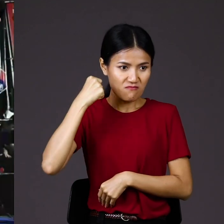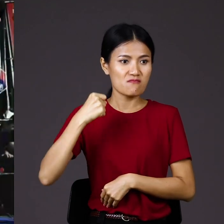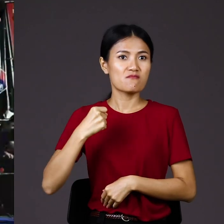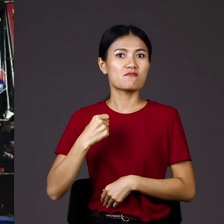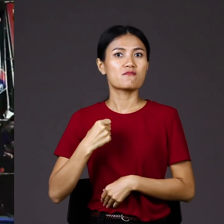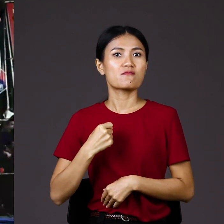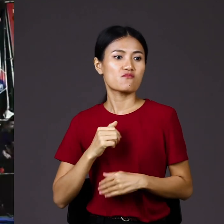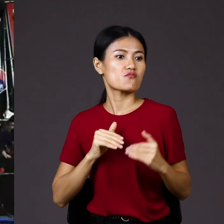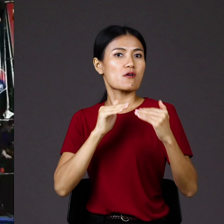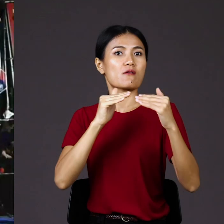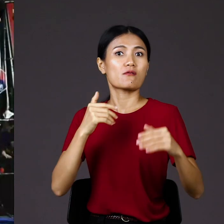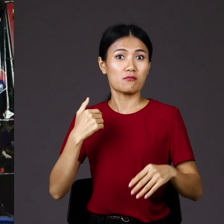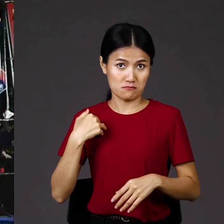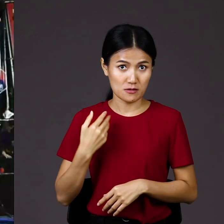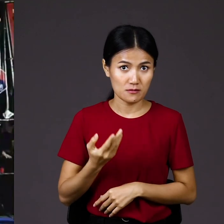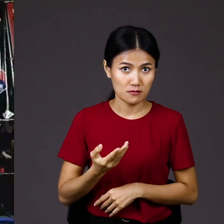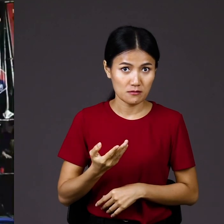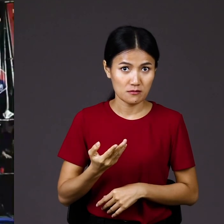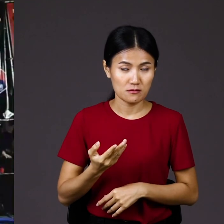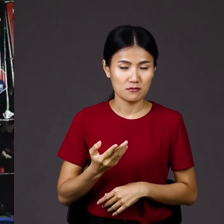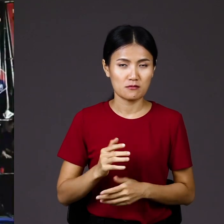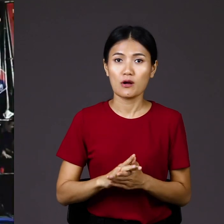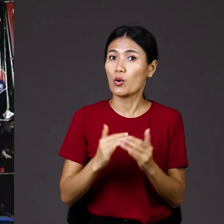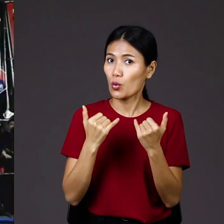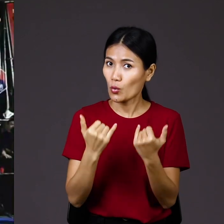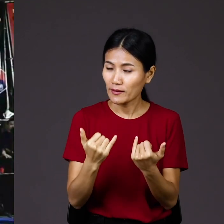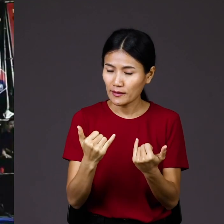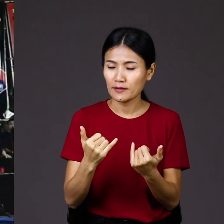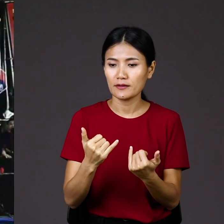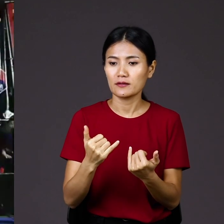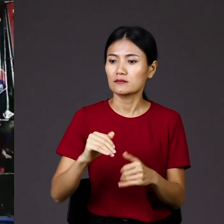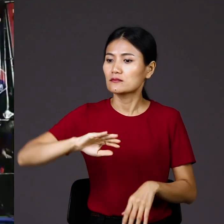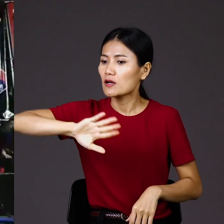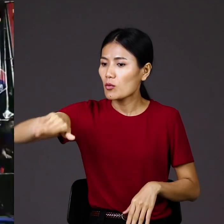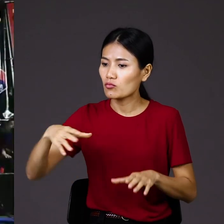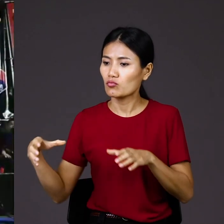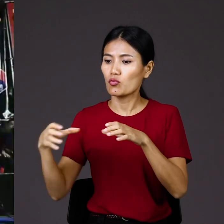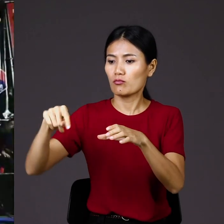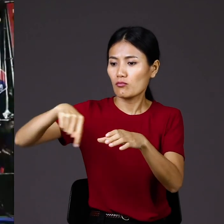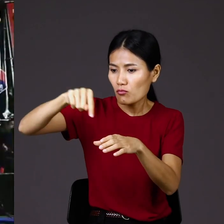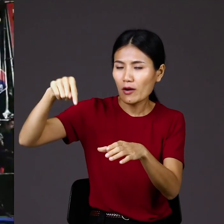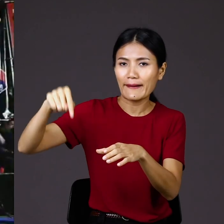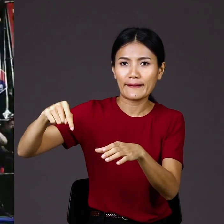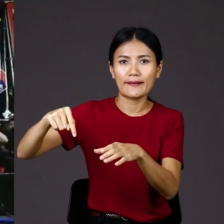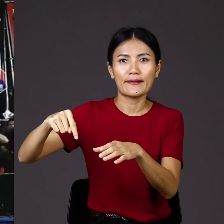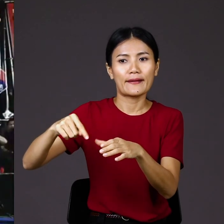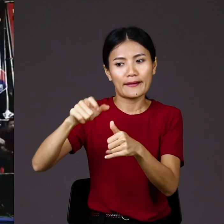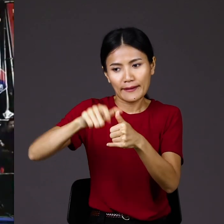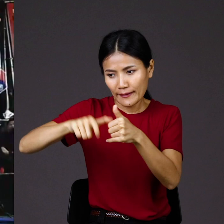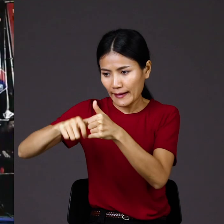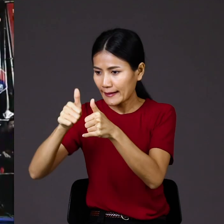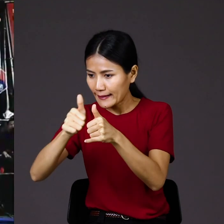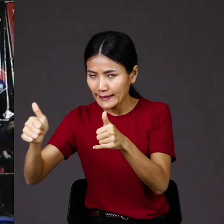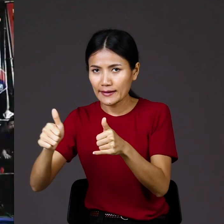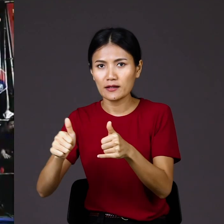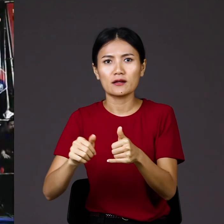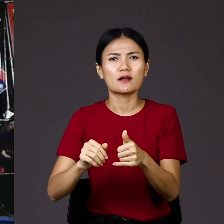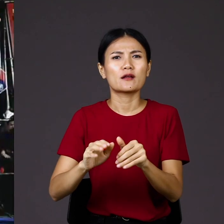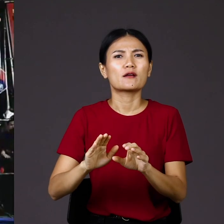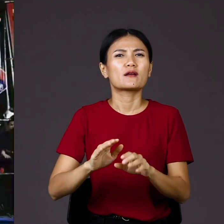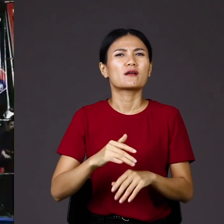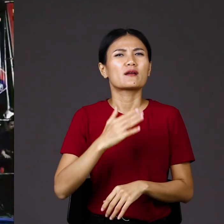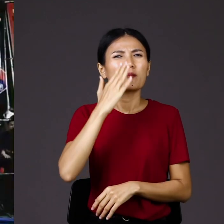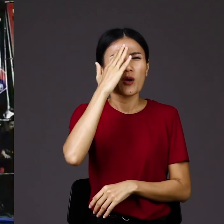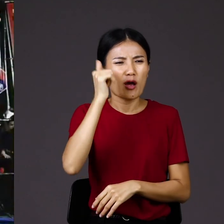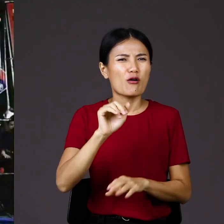เพราะฉะนั้นครับวันนี้ท่านมีตัวเลือกที่ดีแล้วอย่าเสียโอกาสอย่าเสียเวลา